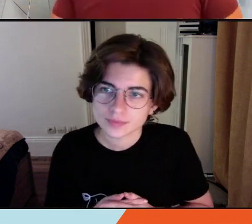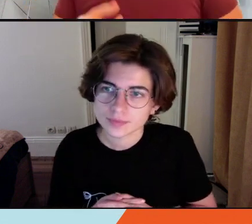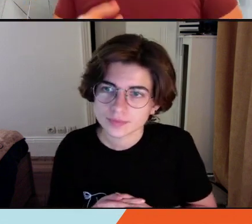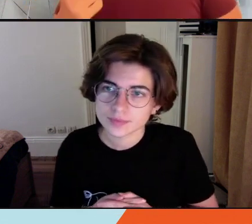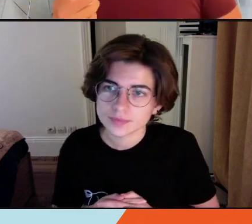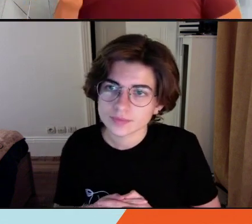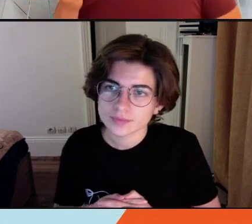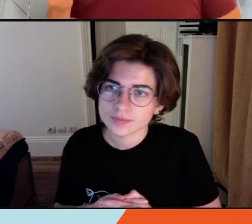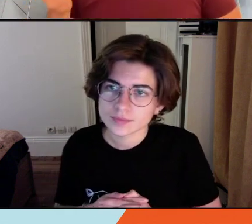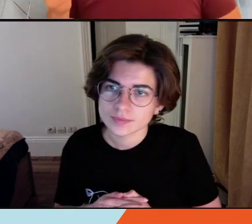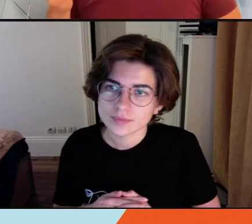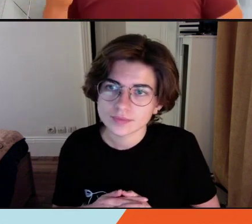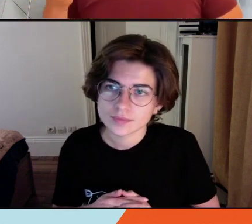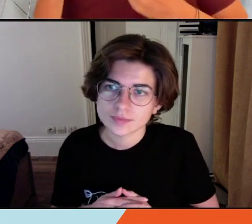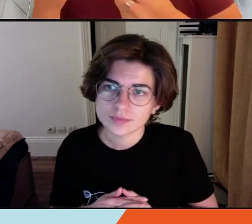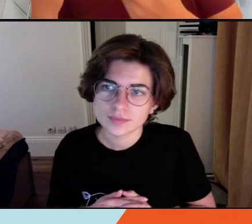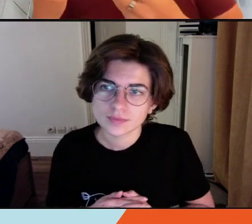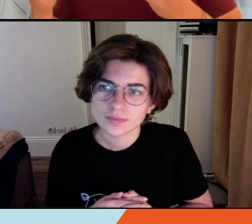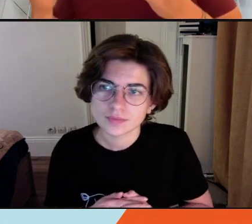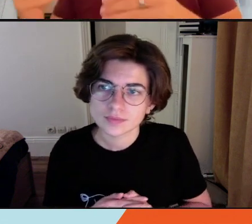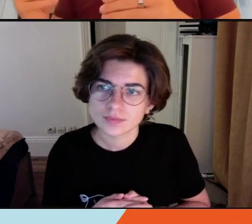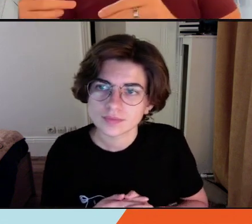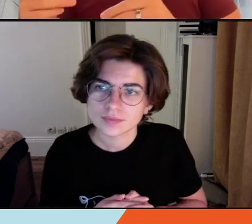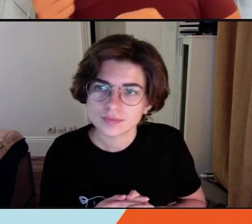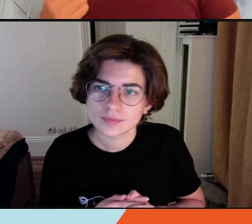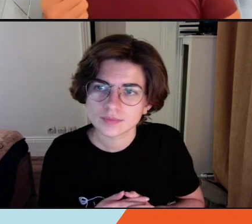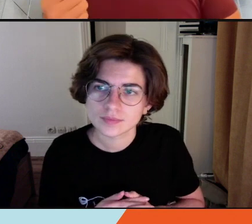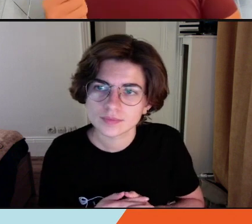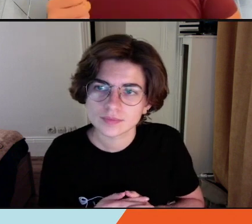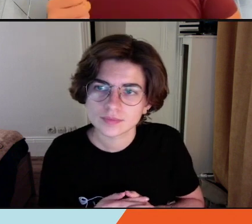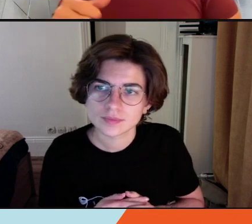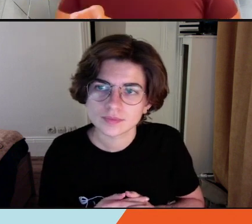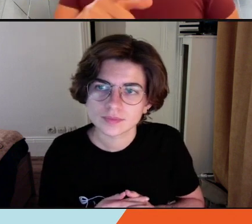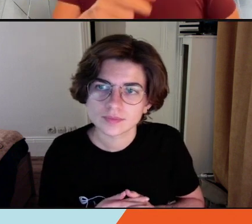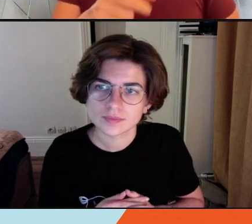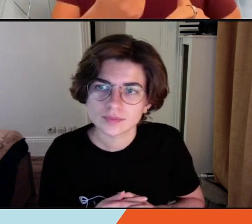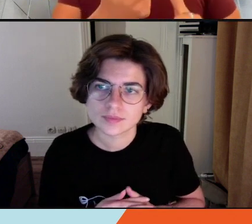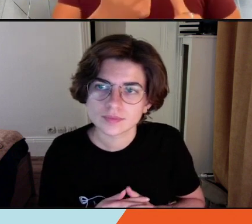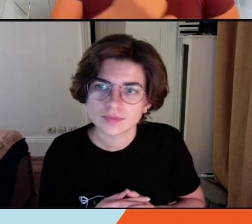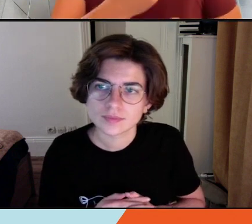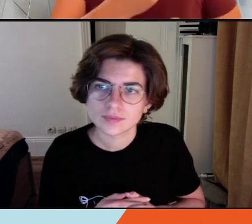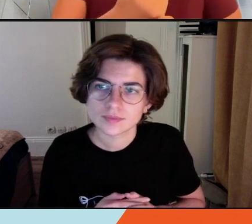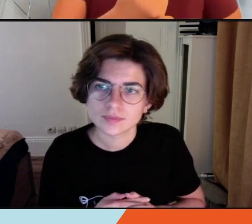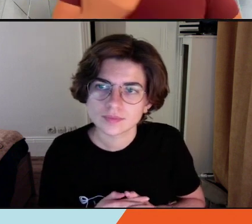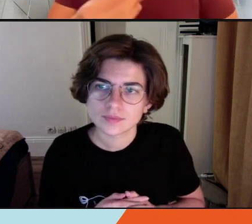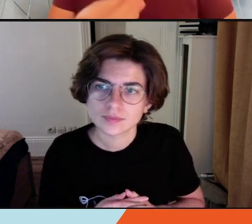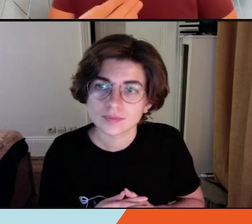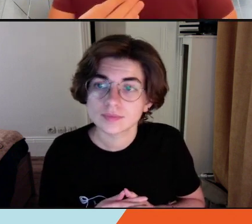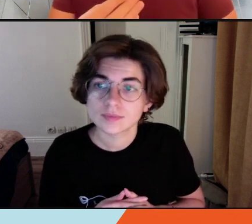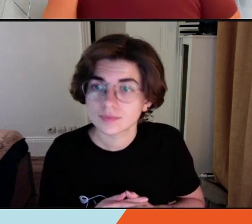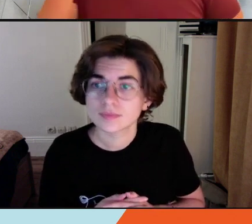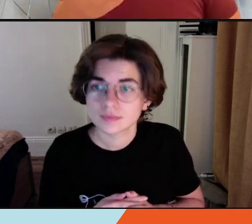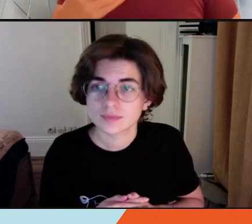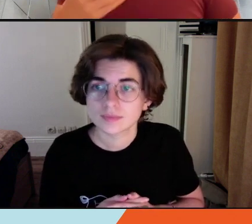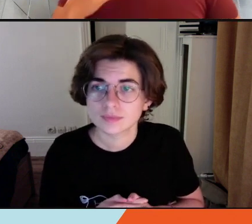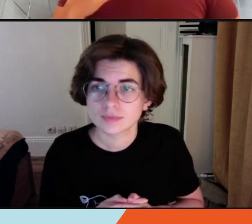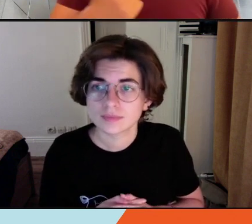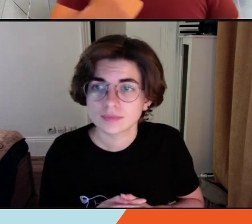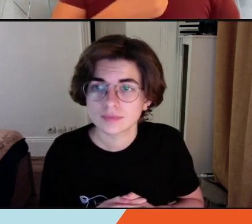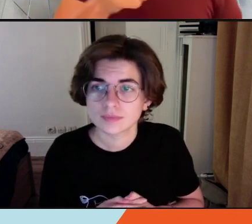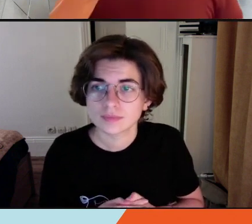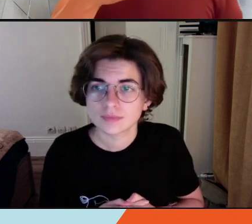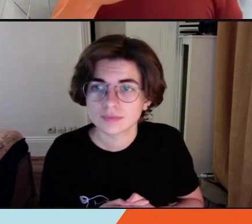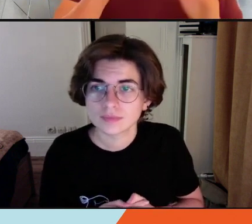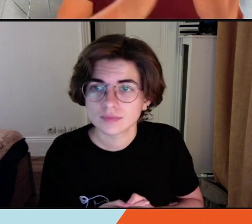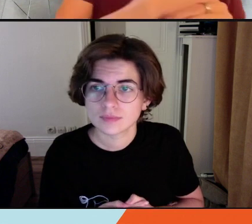Mais quotidien de magasin, c'est bien, mais le plus important, c'est le travail, c'est les études. C'est pour ça qu'on avait